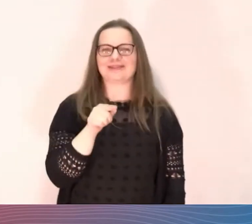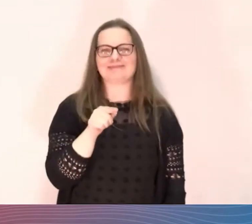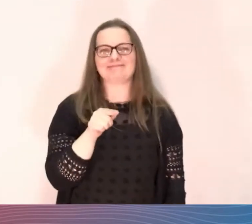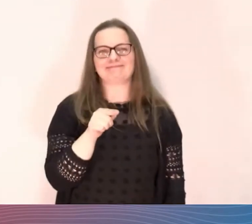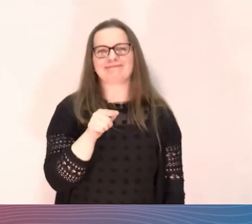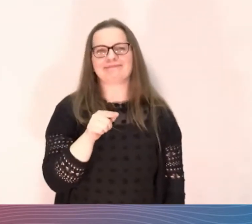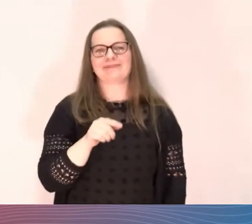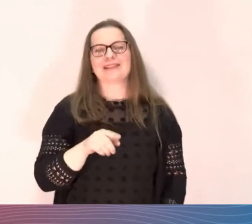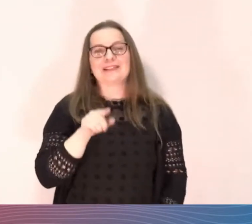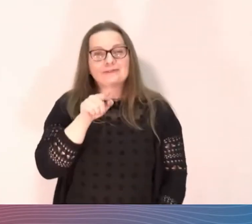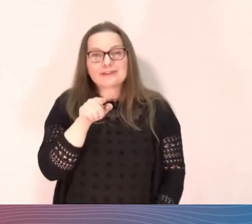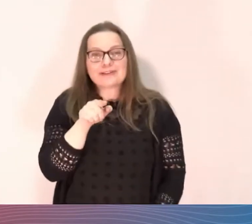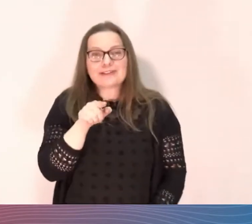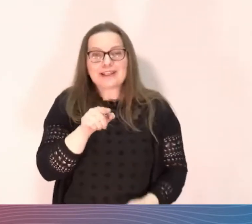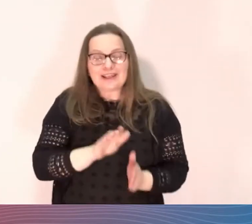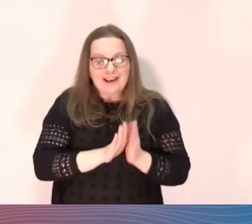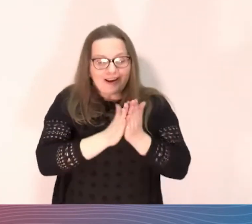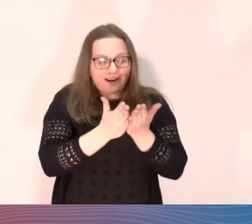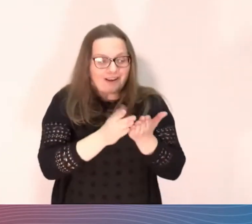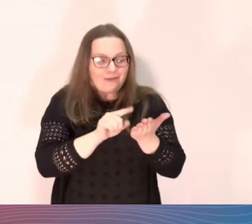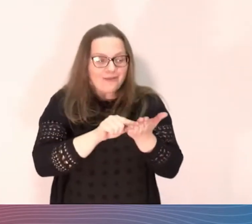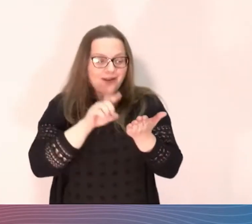momento em que você creu na palavra,